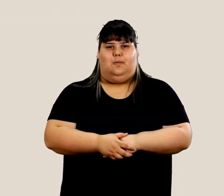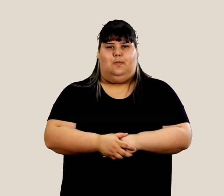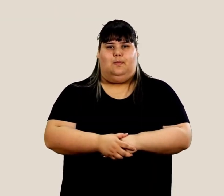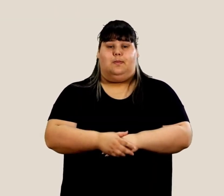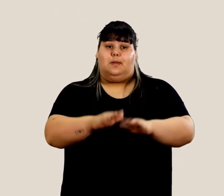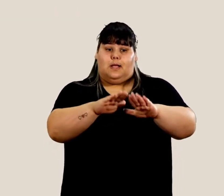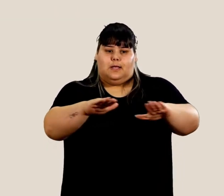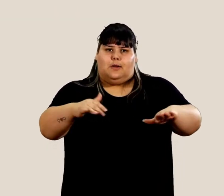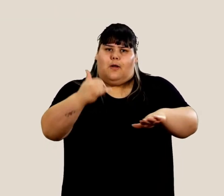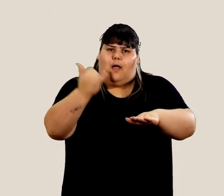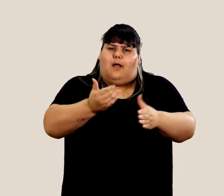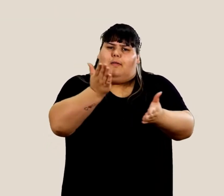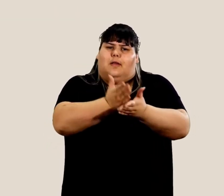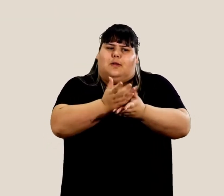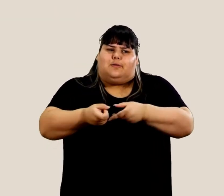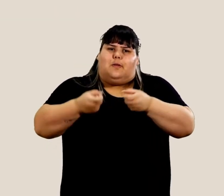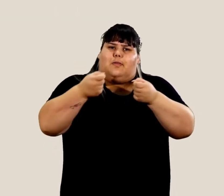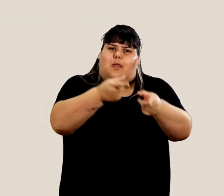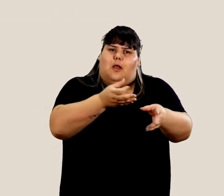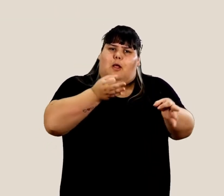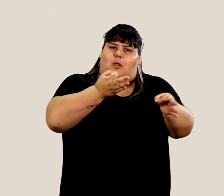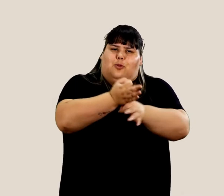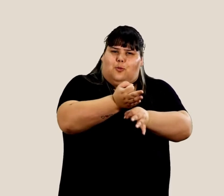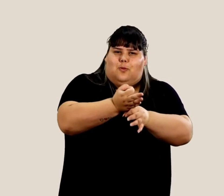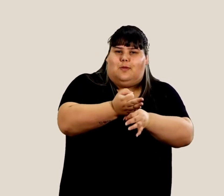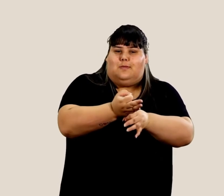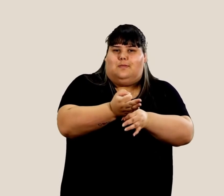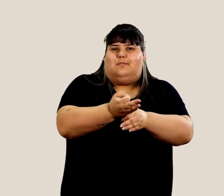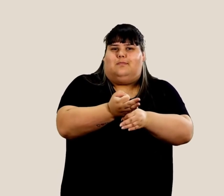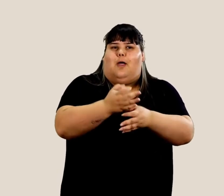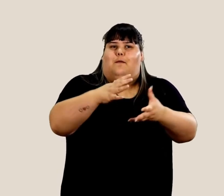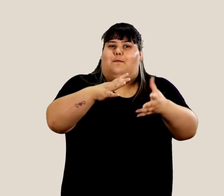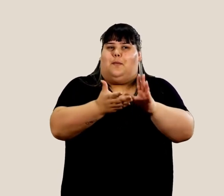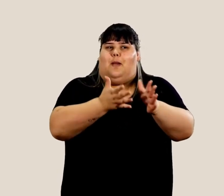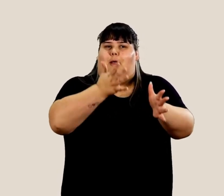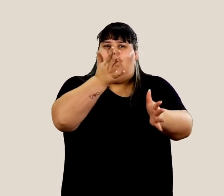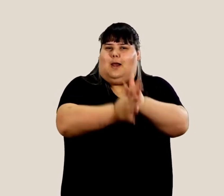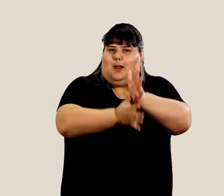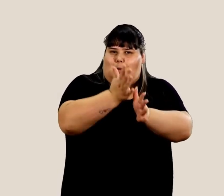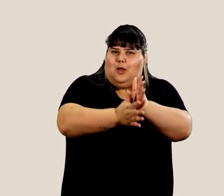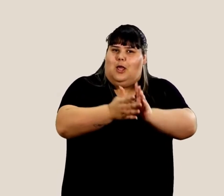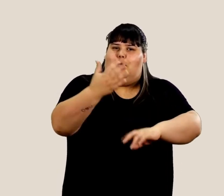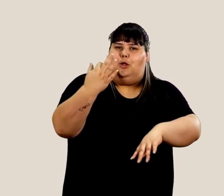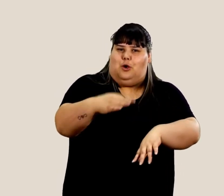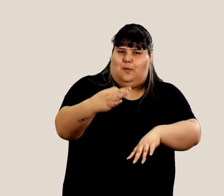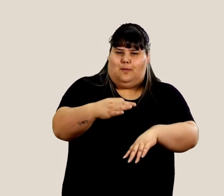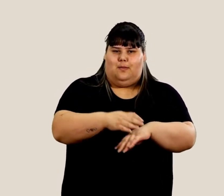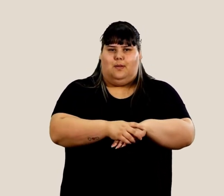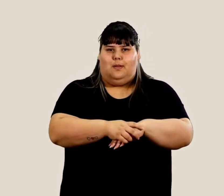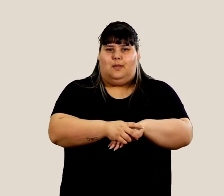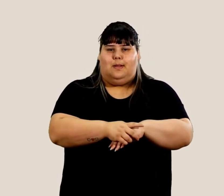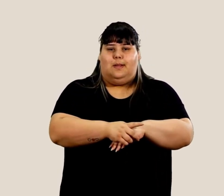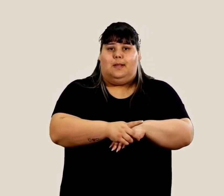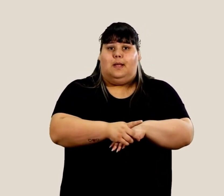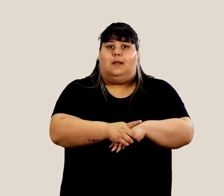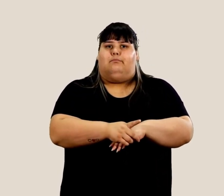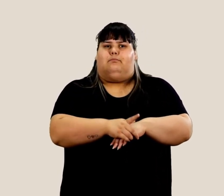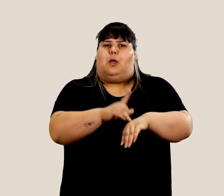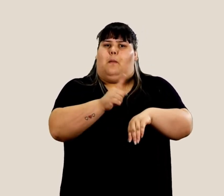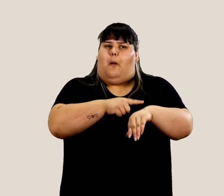niño tiene derecho a recibir educación, que será gratuita y obligatoria, por lo menos en las